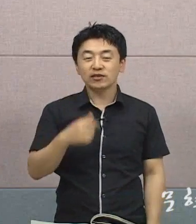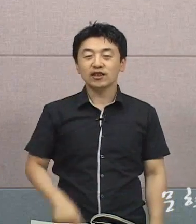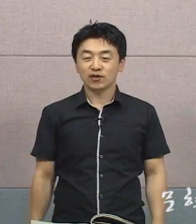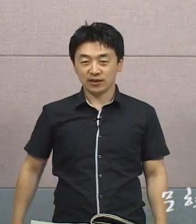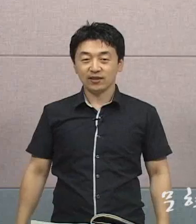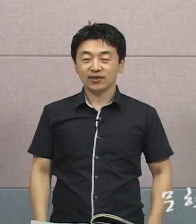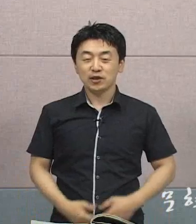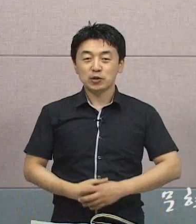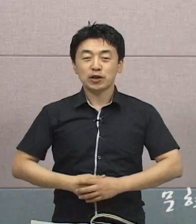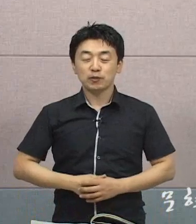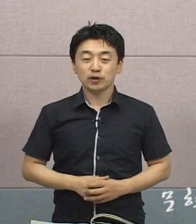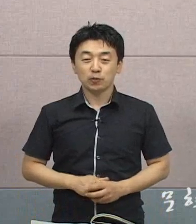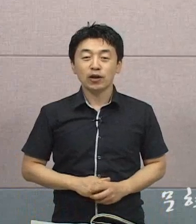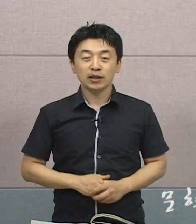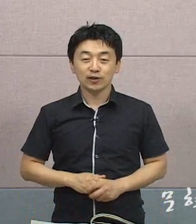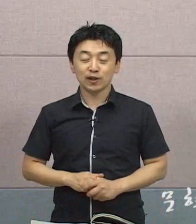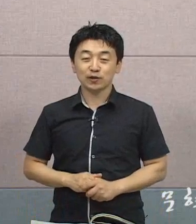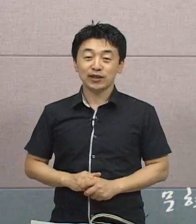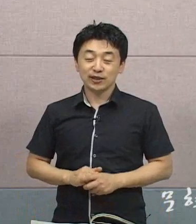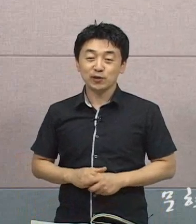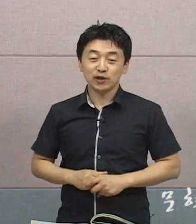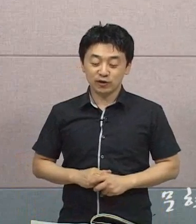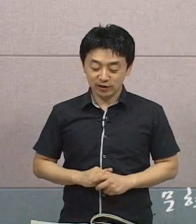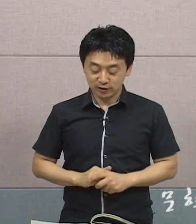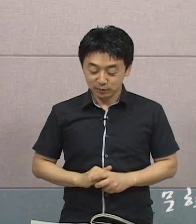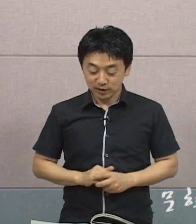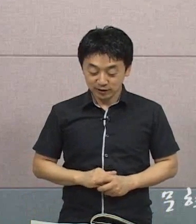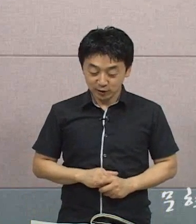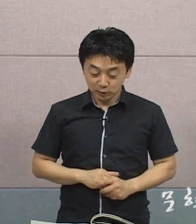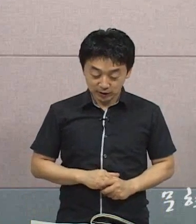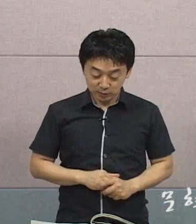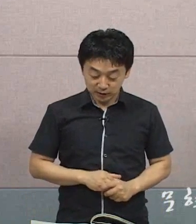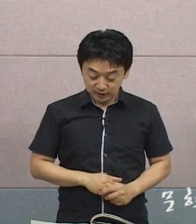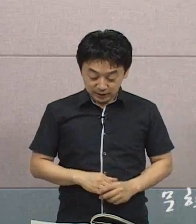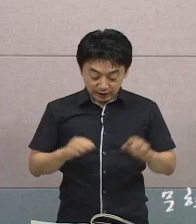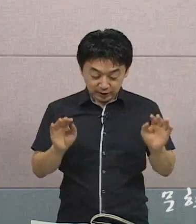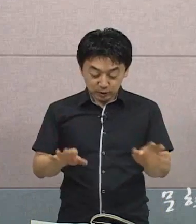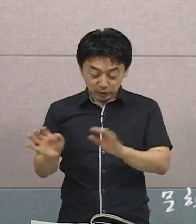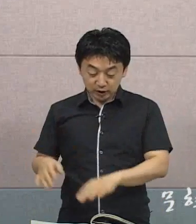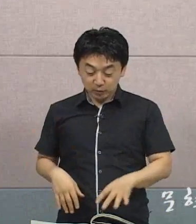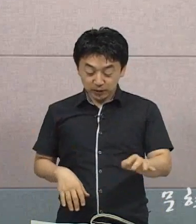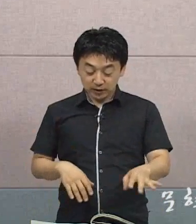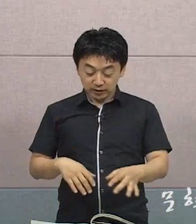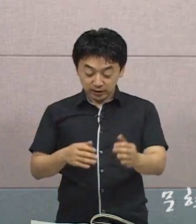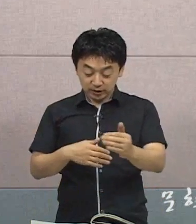쓰세요. 네. 이왕이면은 원래 단어로 사용을 해주시는 거를 부탁을 드리도록 하겠습니다. 자, 24페이지, 25페이지에 등장하는 지금